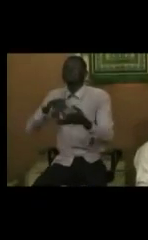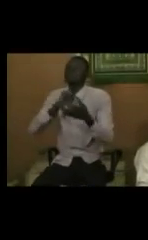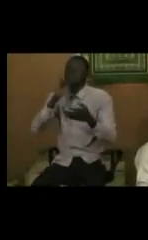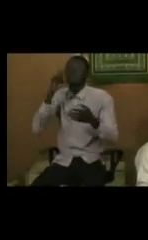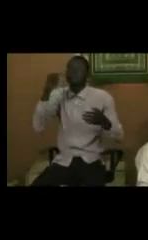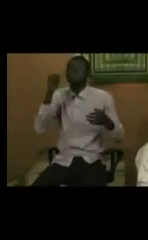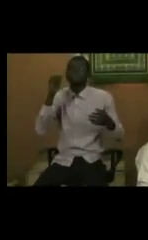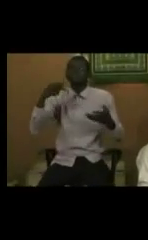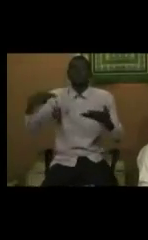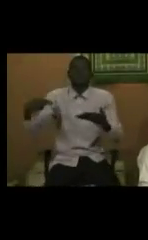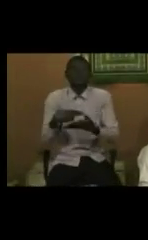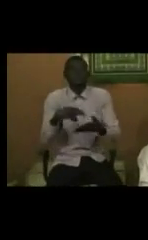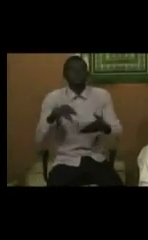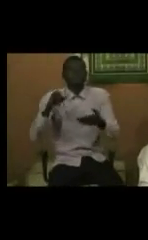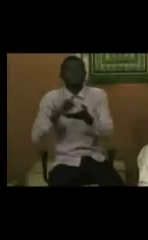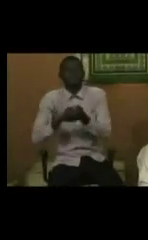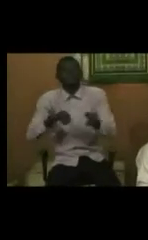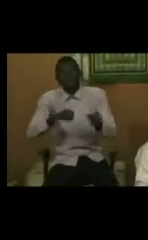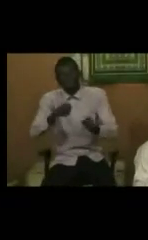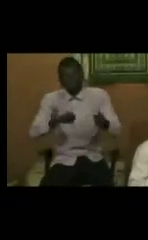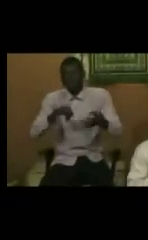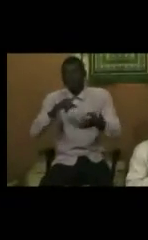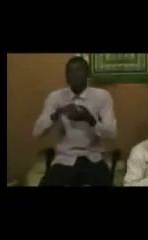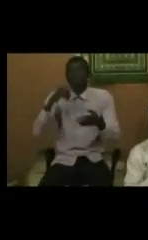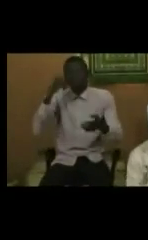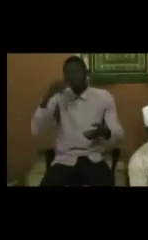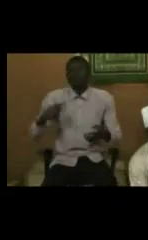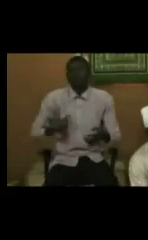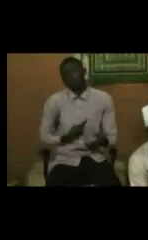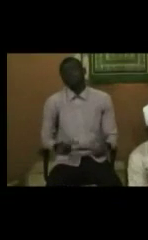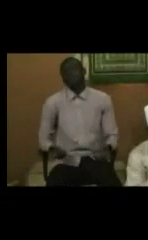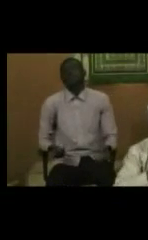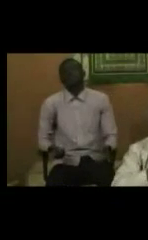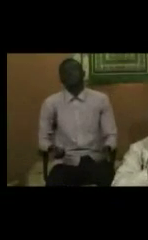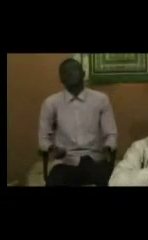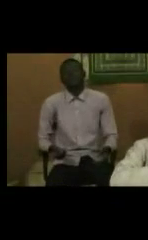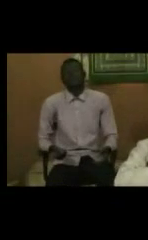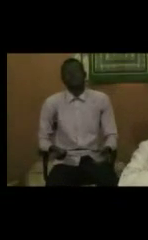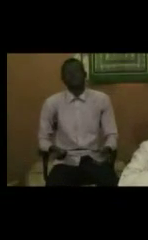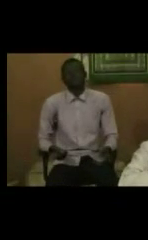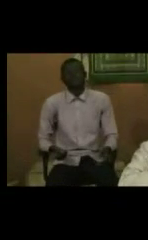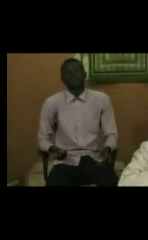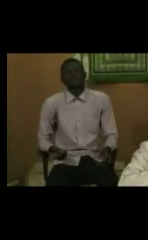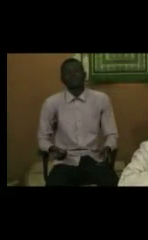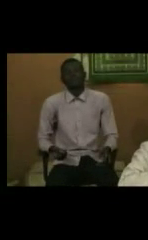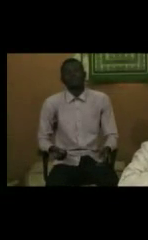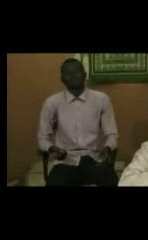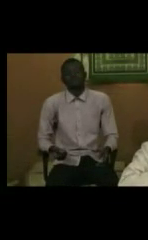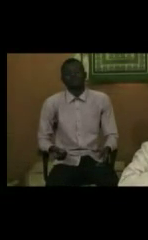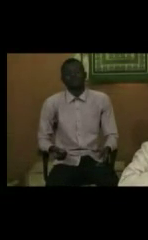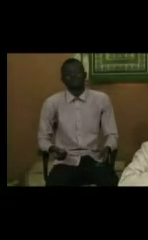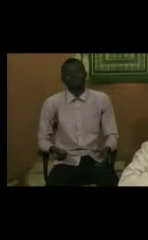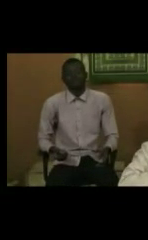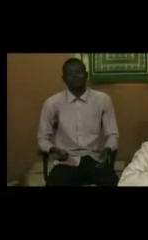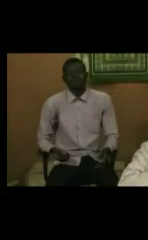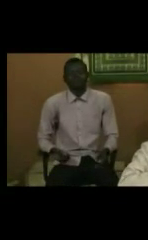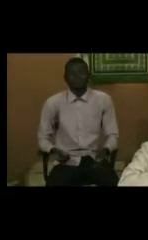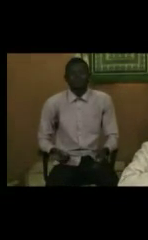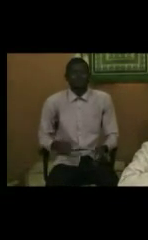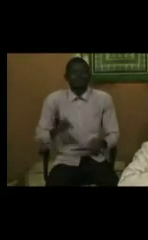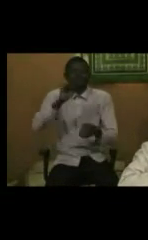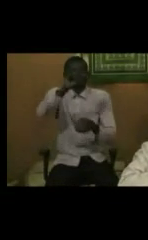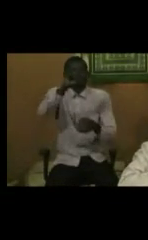raka meji tasunba mele lo kin be o fe de ruku ni o o si fe lo sunna nabi o